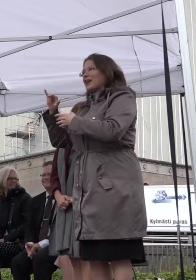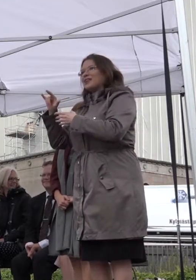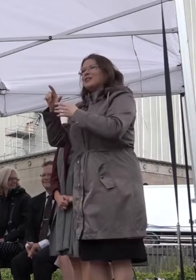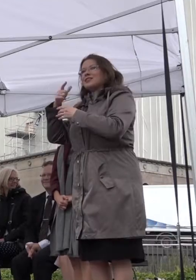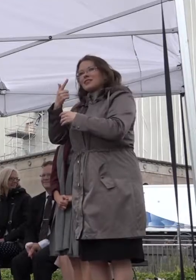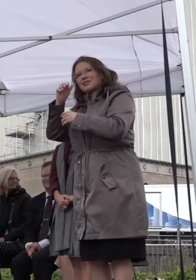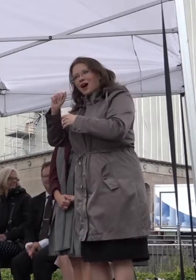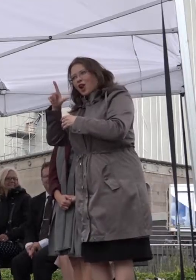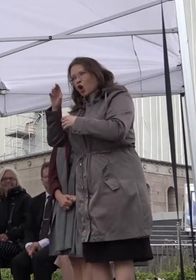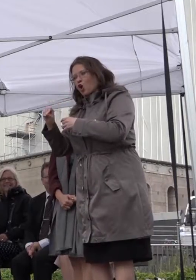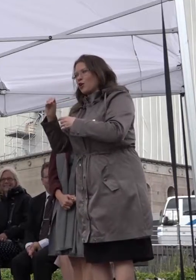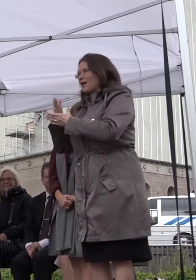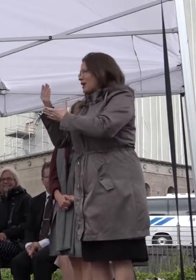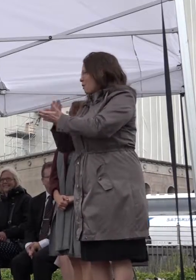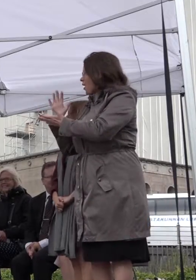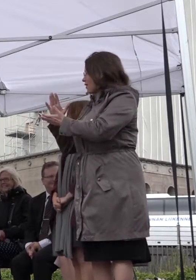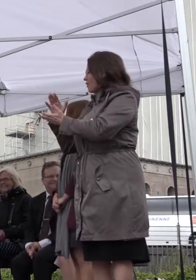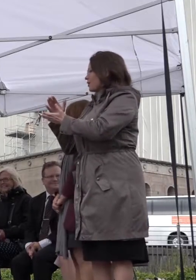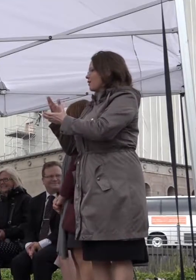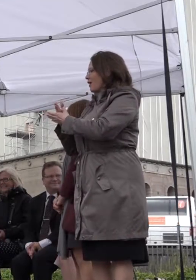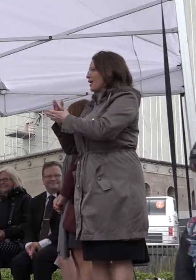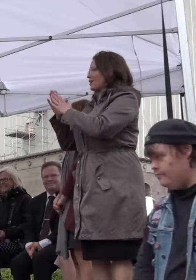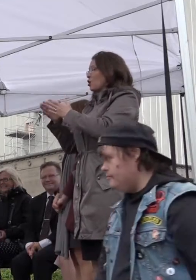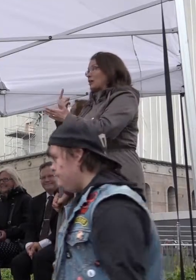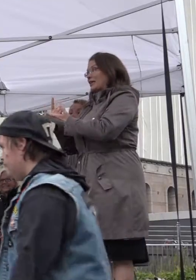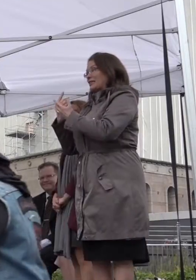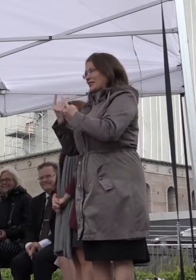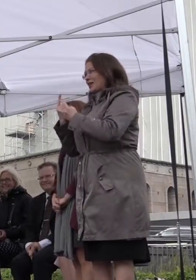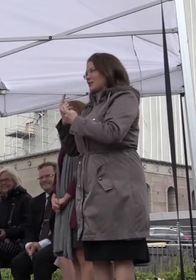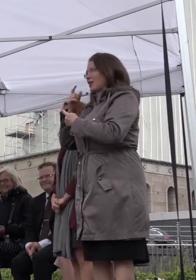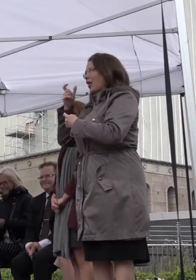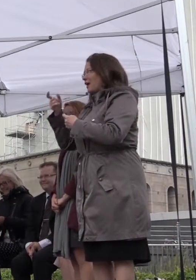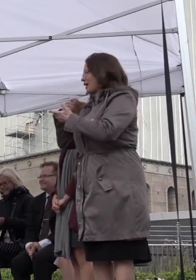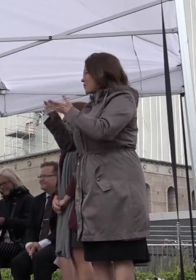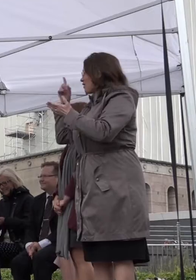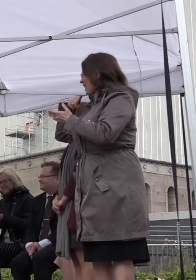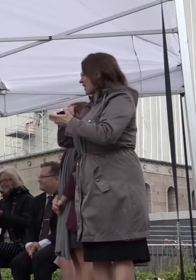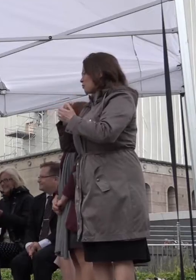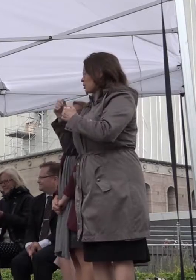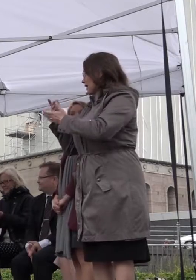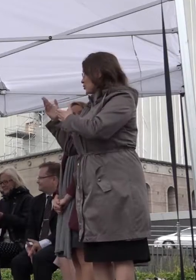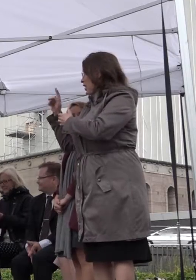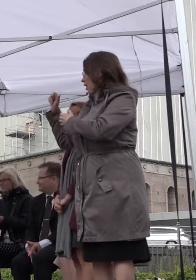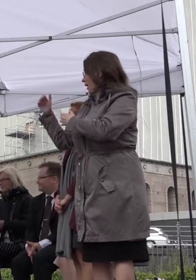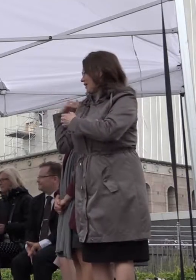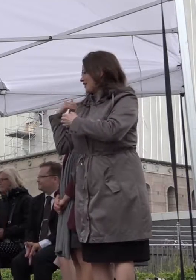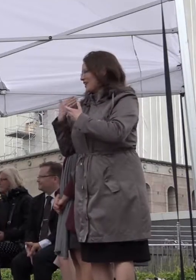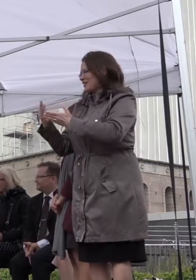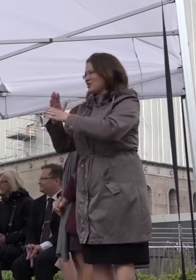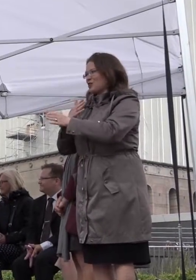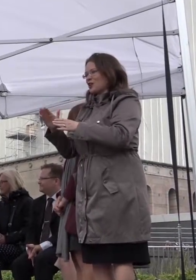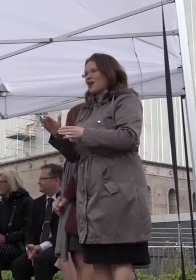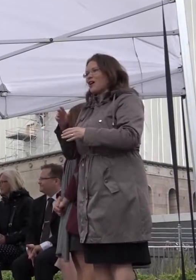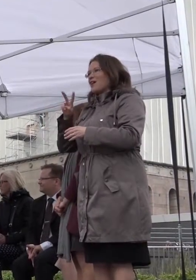kuulua, joten tärkeässä paikassa Tonin nimi meni väärin, mutta nyt meni oikein. Kiitos Kalle siitä. Toni on tullut